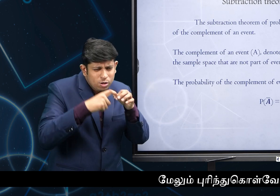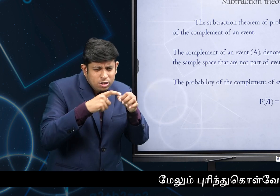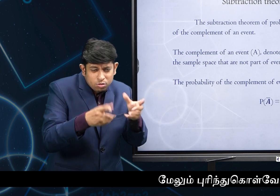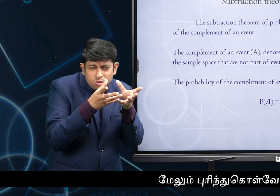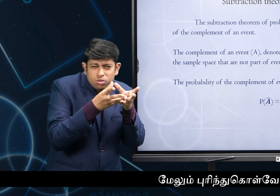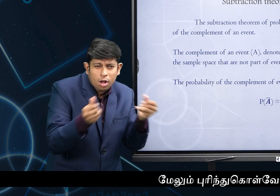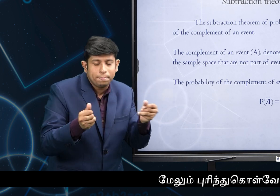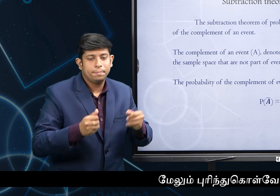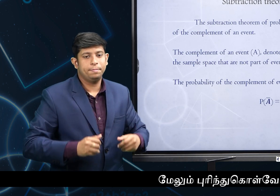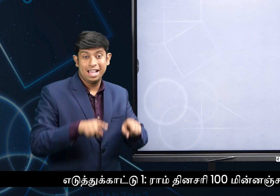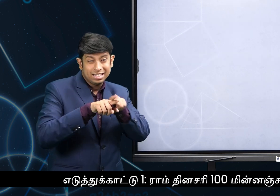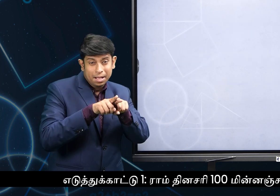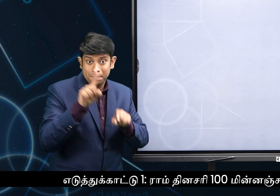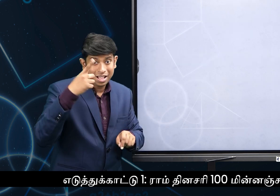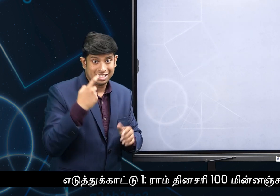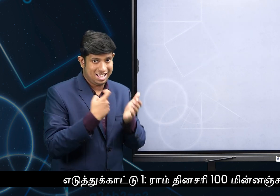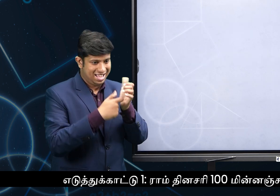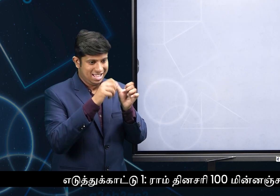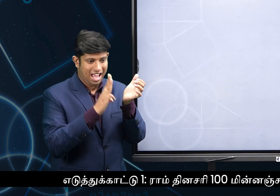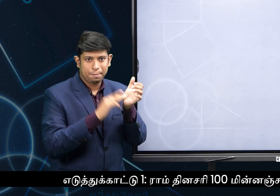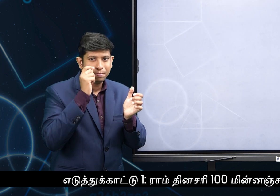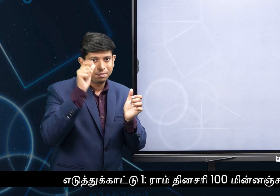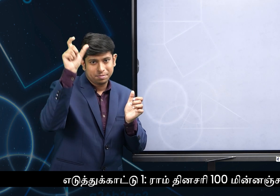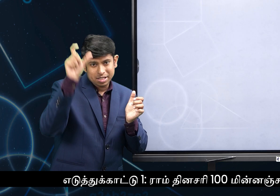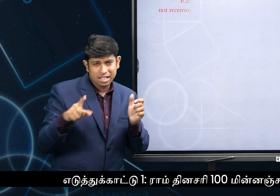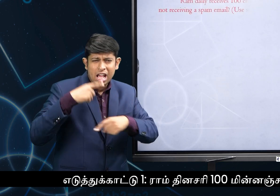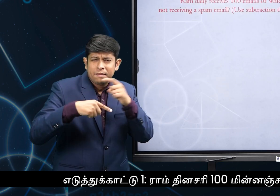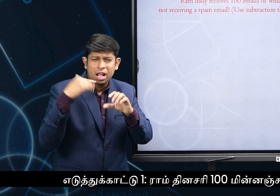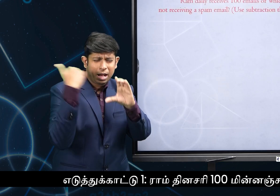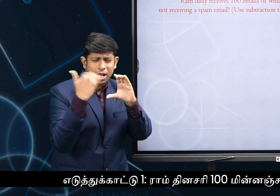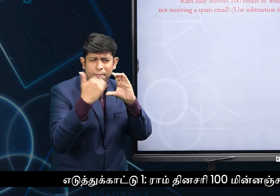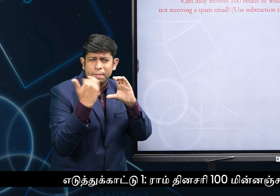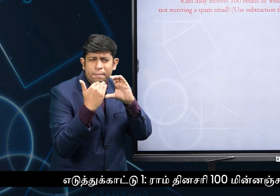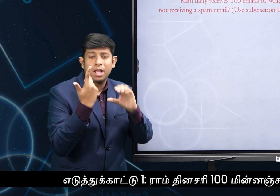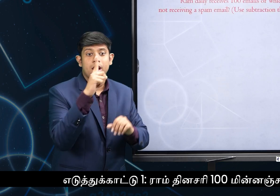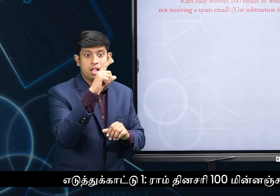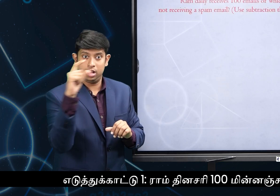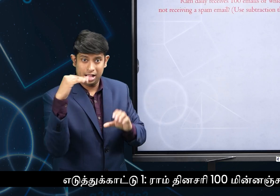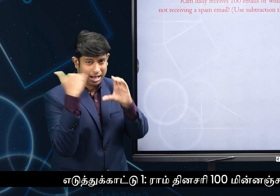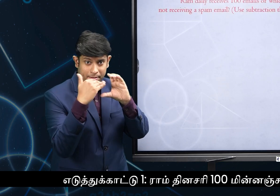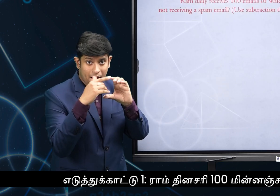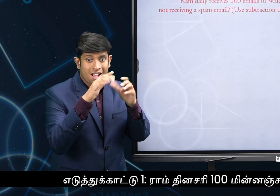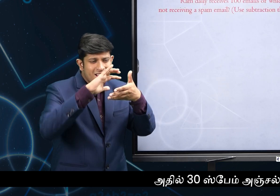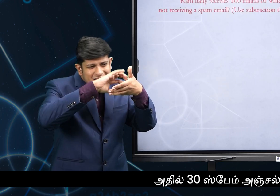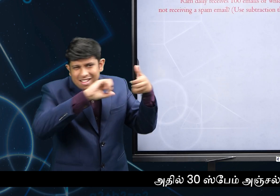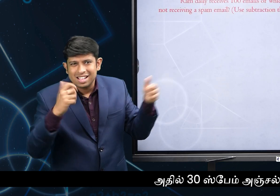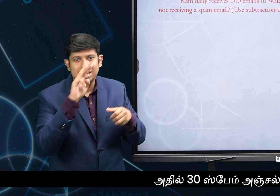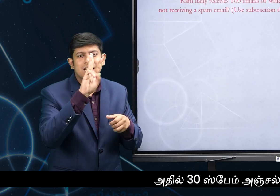புரிந்து கொள்வோம். எடுத்துக்காட்டு 1. ராம் தினசரி 100 மின்னஞ்சல்களை பெறுகிறார். அதில்